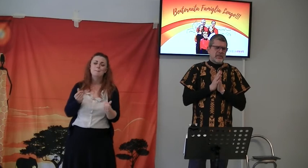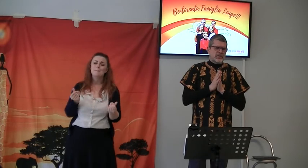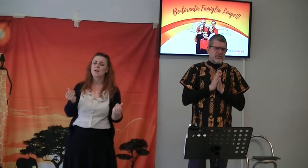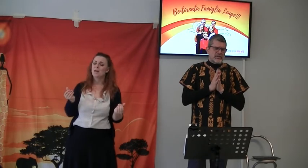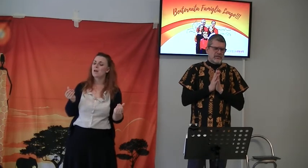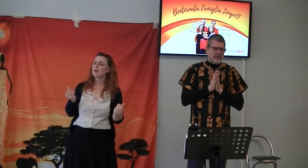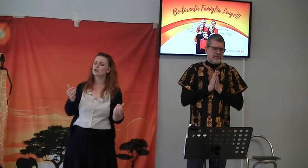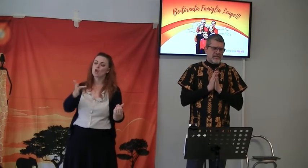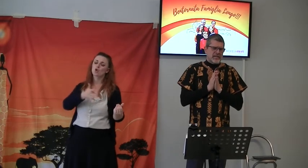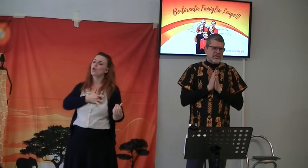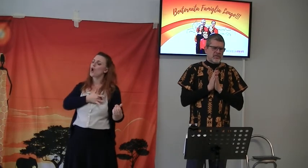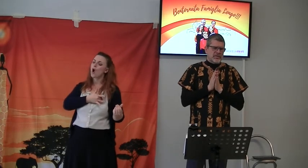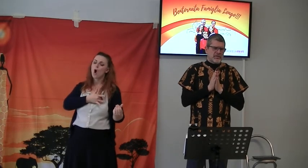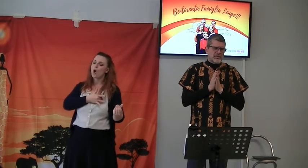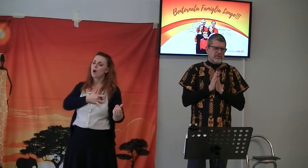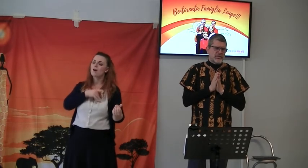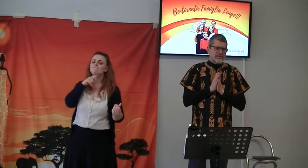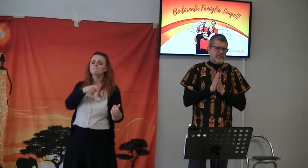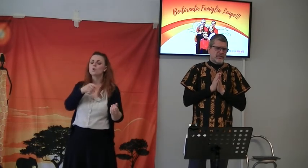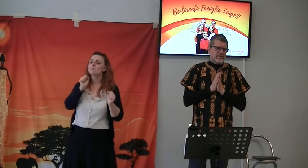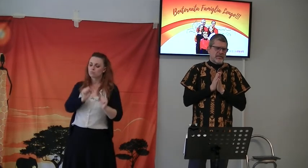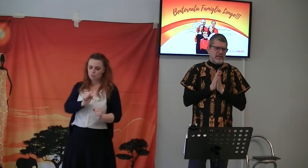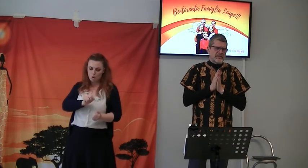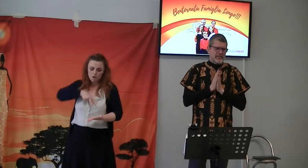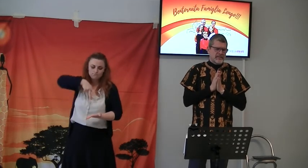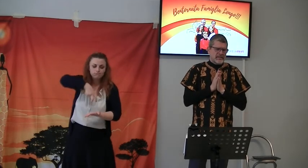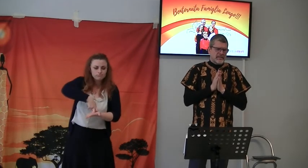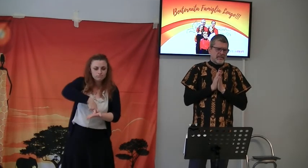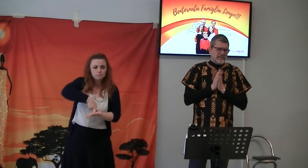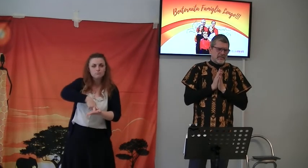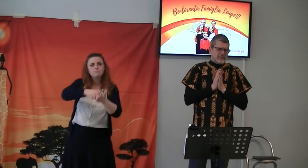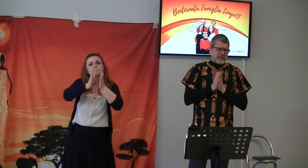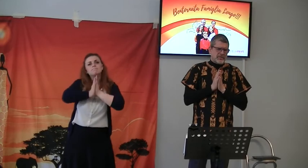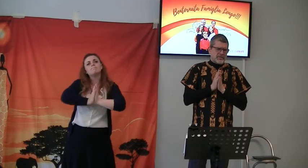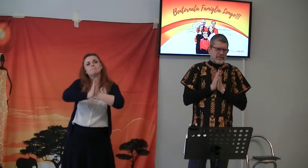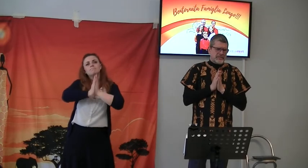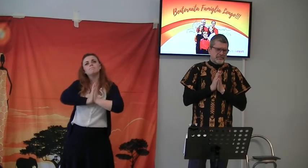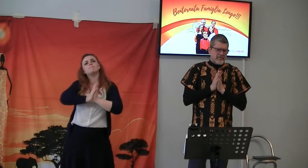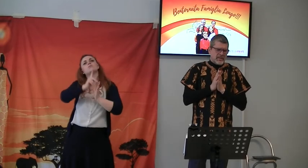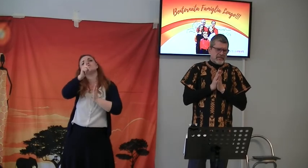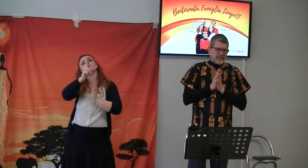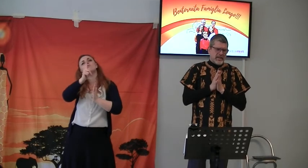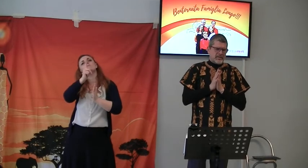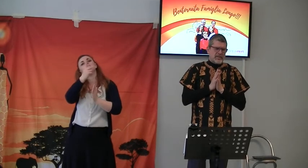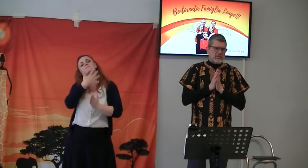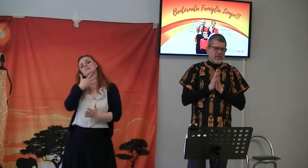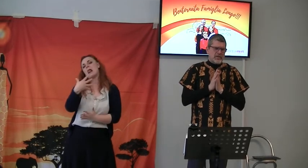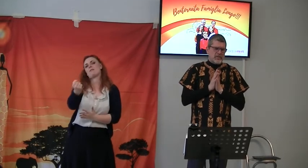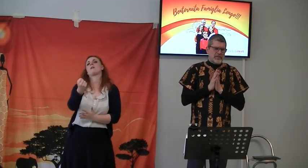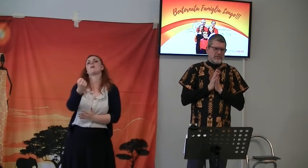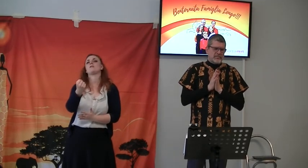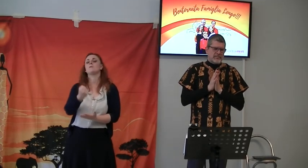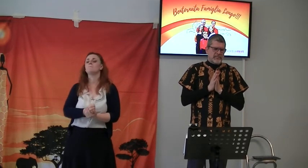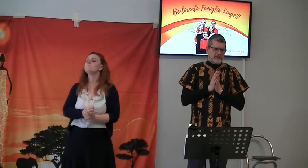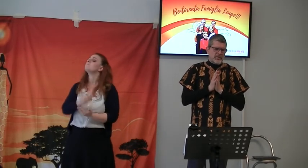piedi della croce e confessare Gesù Cristo, il Signore e Salvatore della sua anima. Ti prego, Signore, Ti ringrazio per quello che Tu